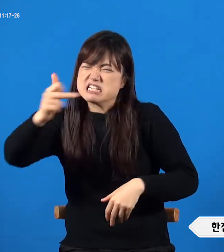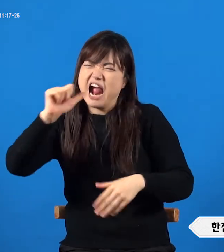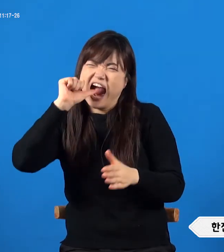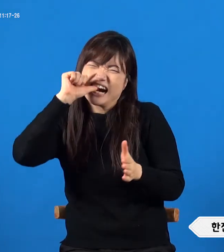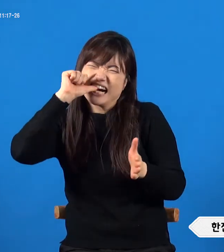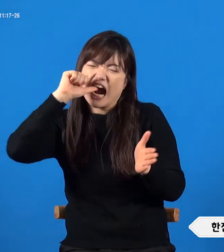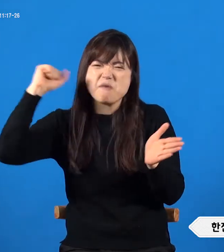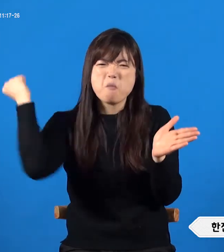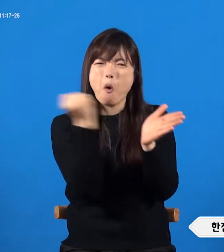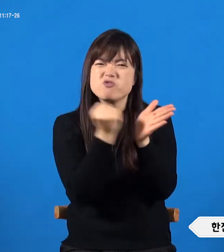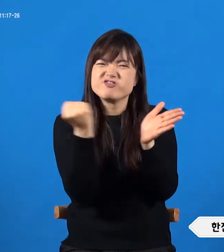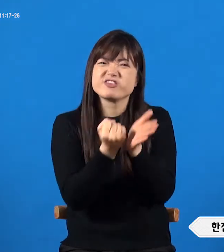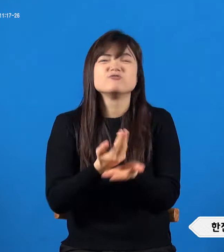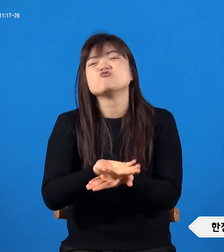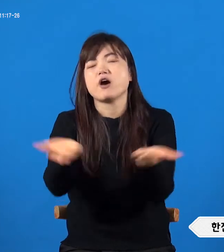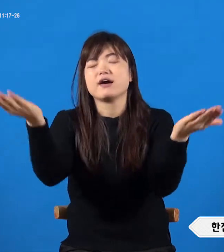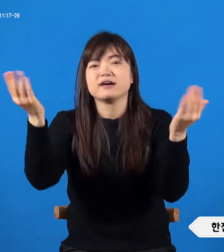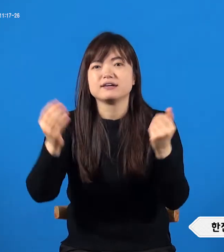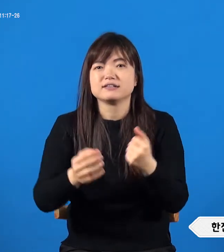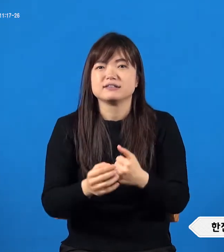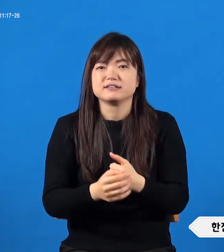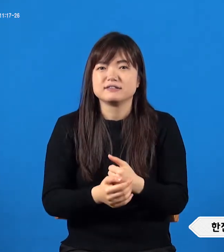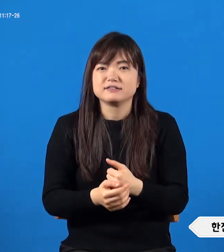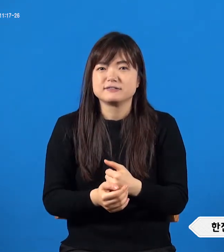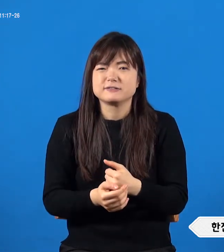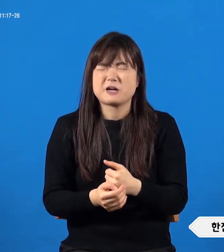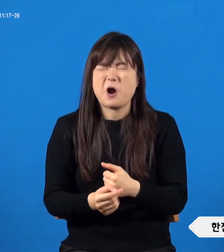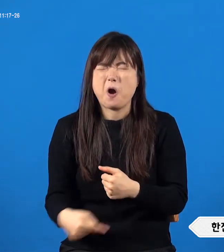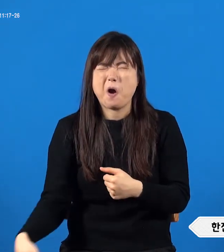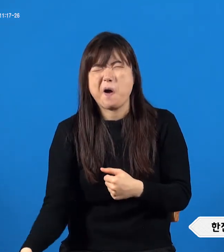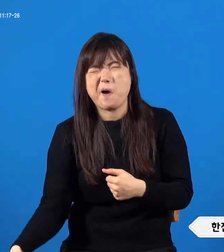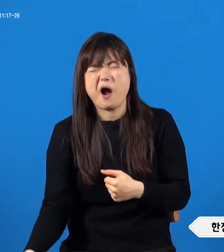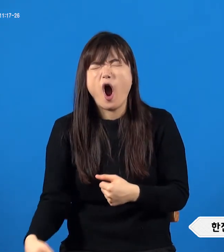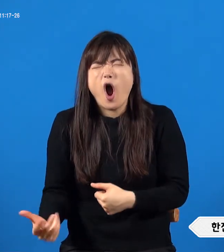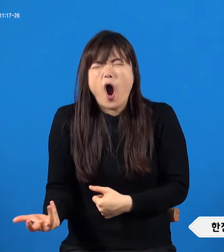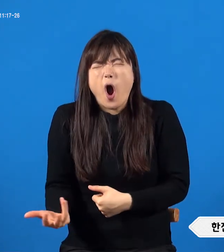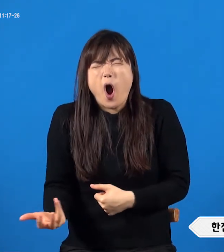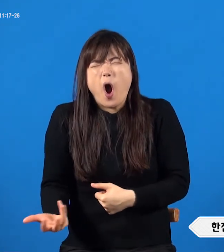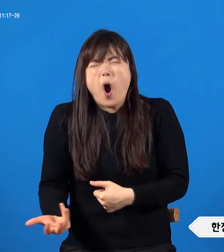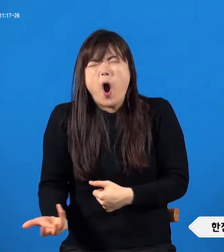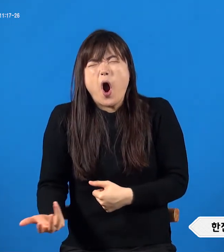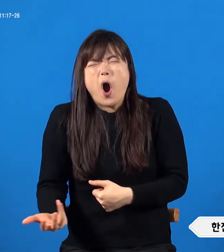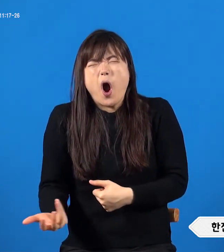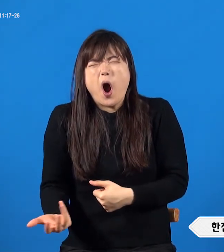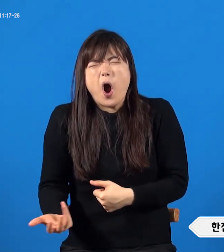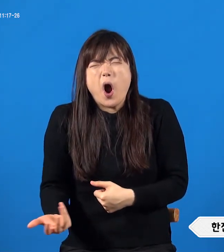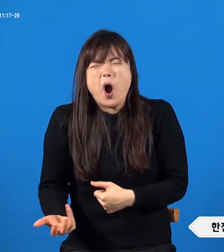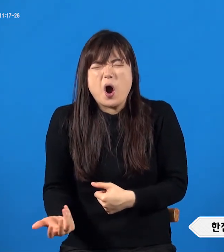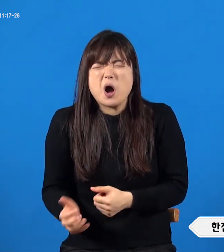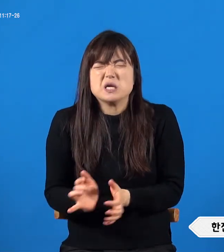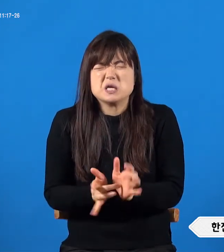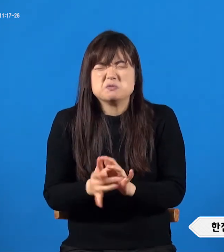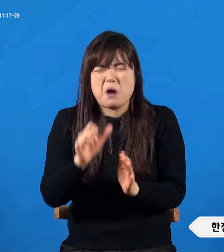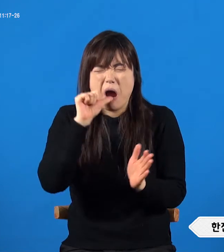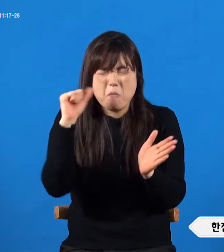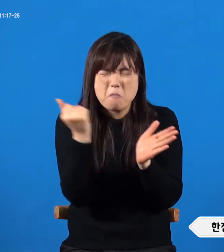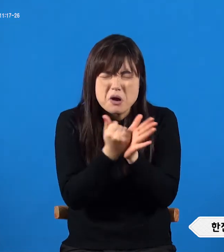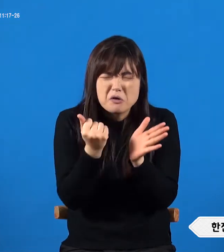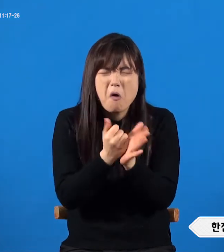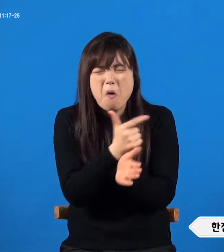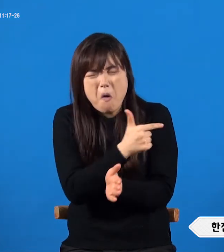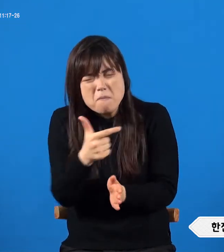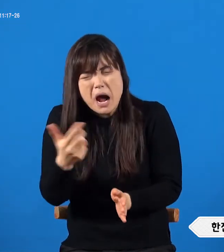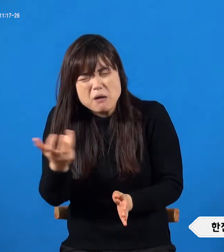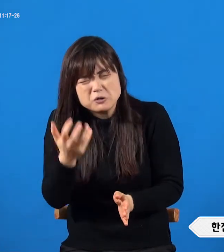됩니다. 그래서 의자 밑으로 콱콱 찔러보면 예수님도 이렇게 못 박히셨지요?